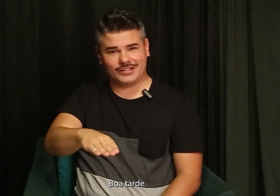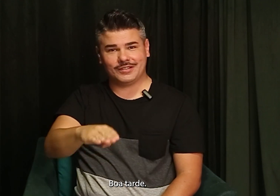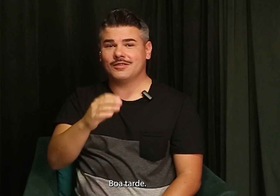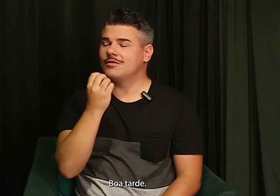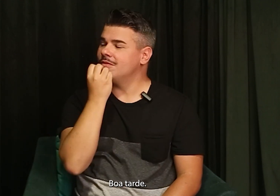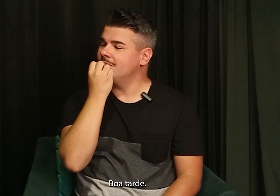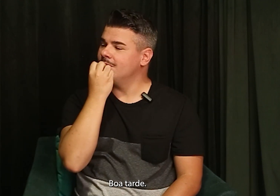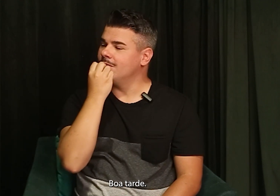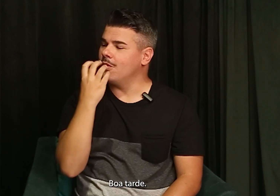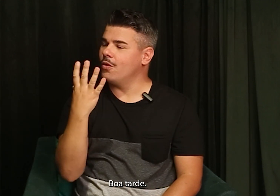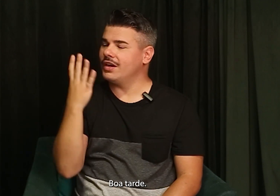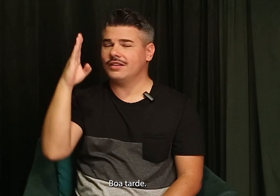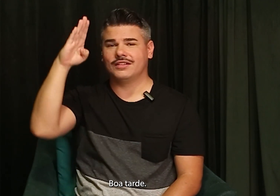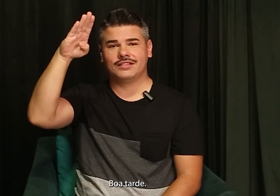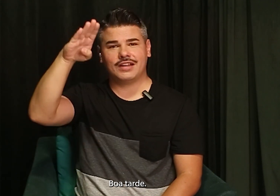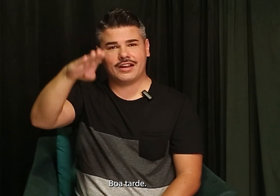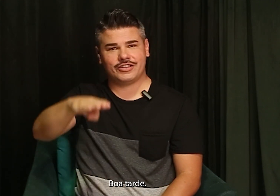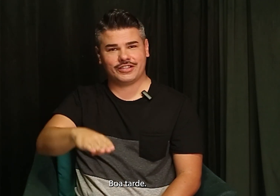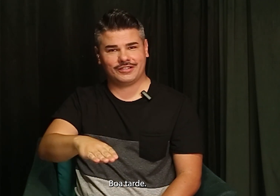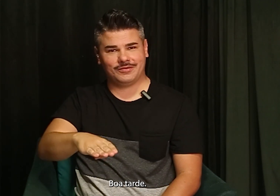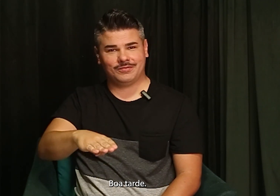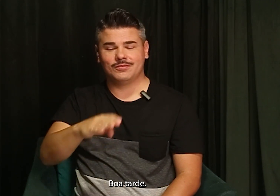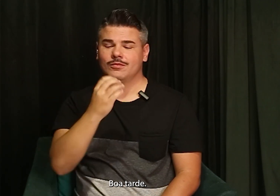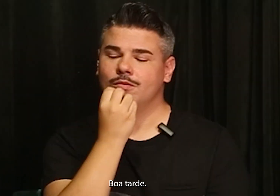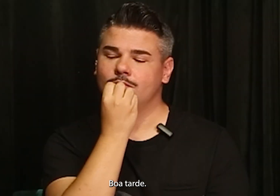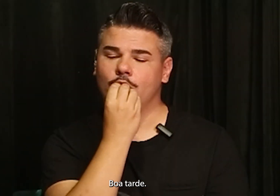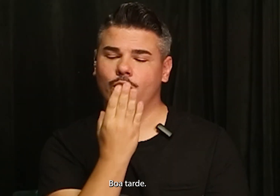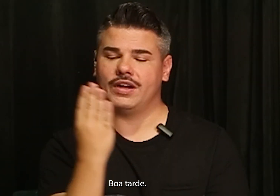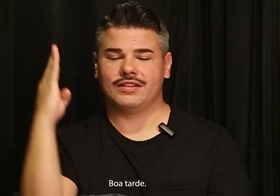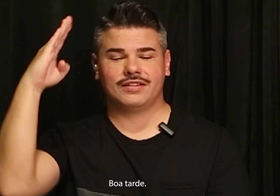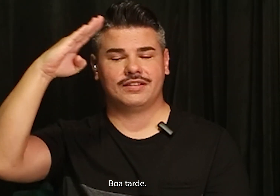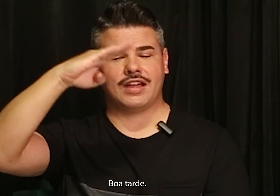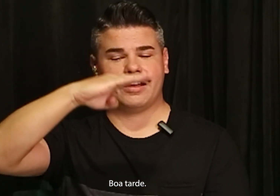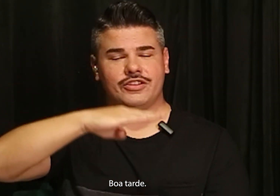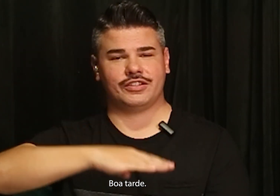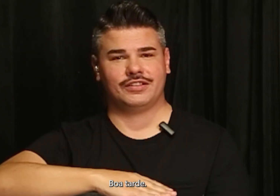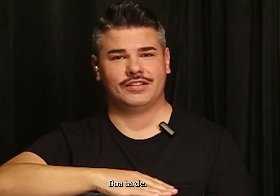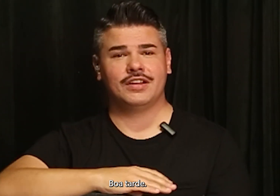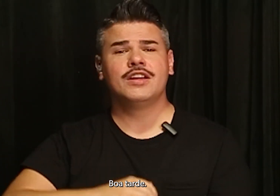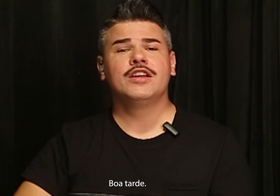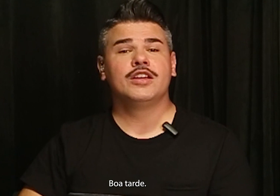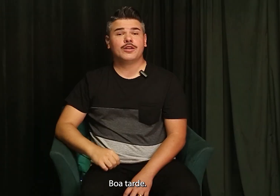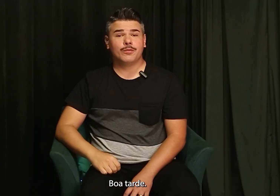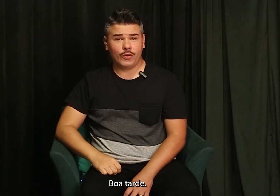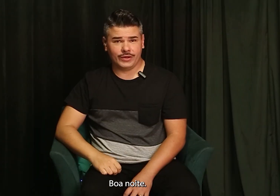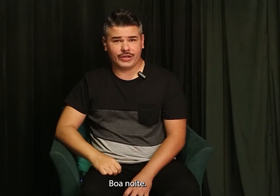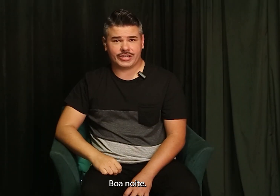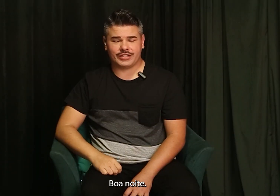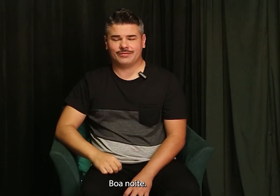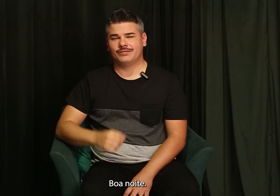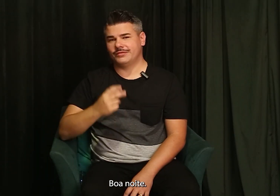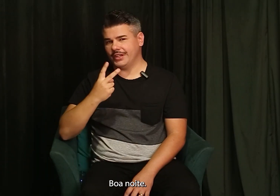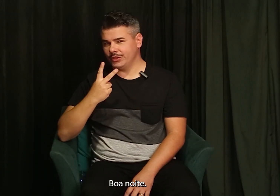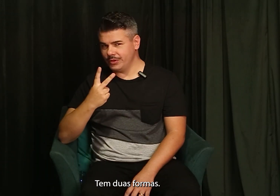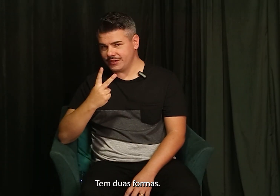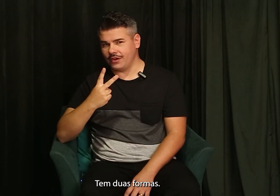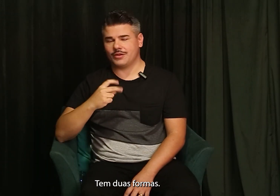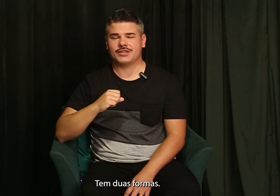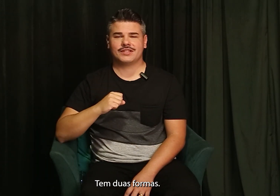tarde. Boa tarde. Boa tarde. Boa noite. Tem duas